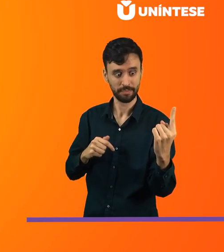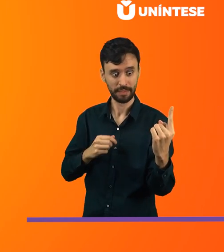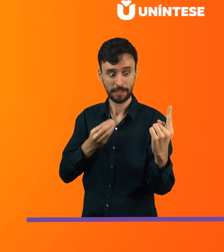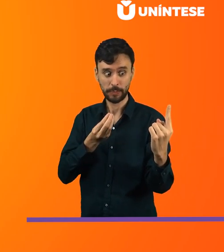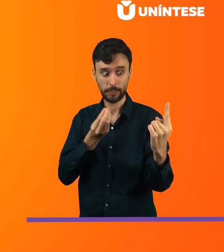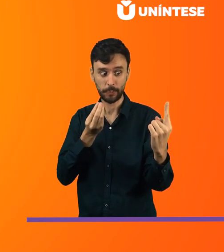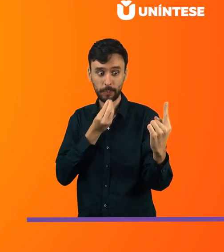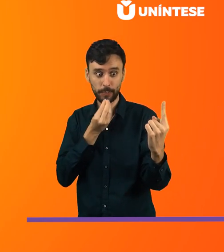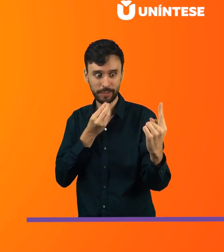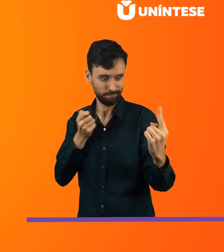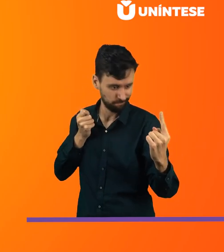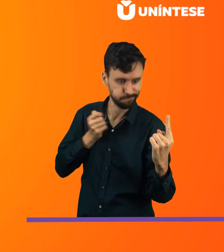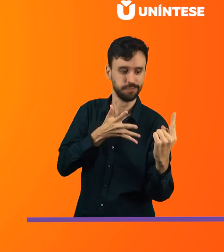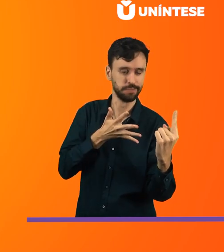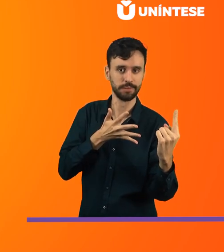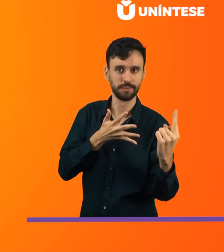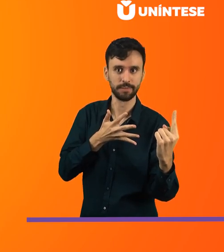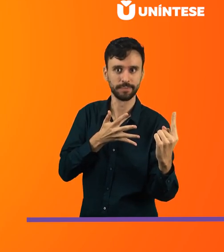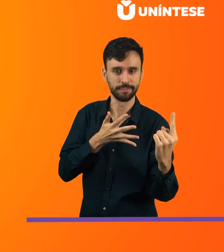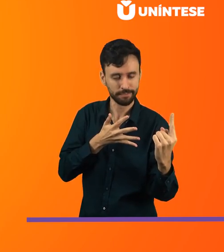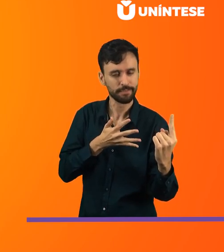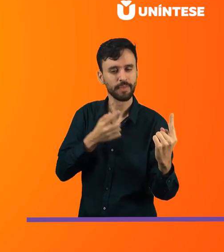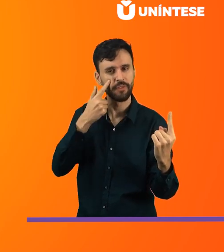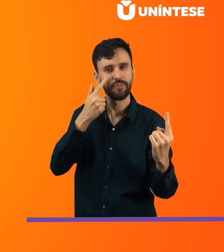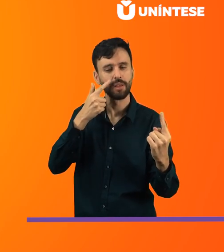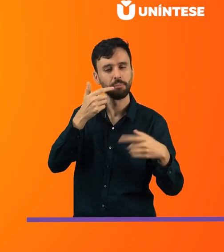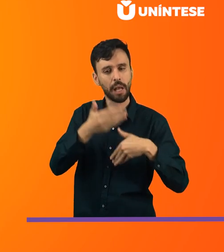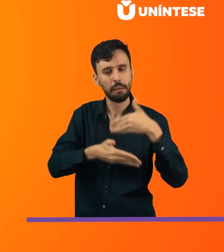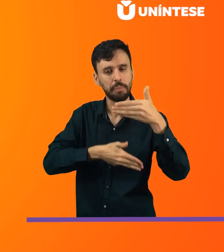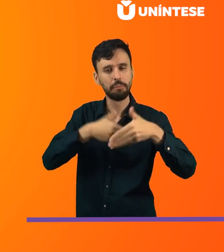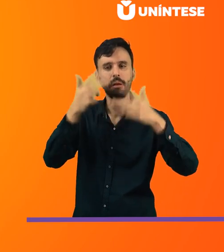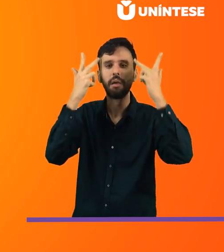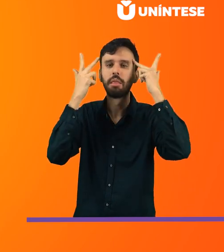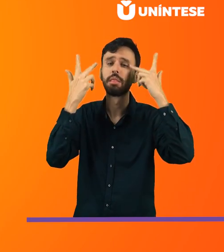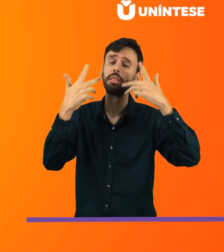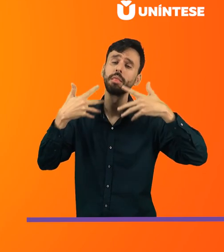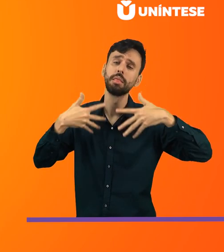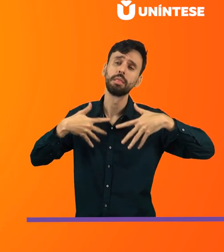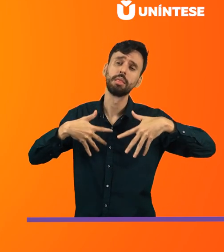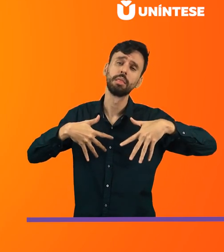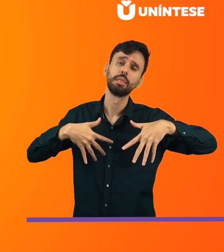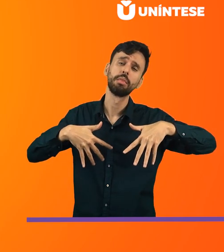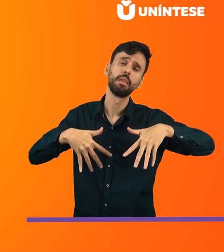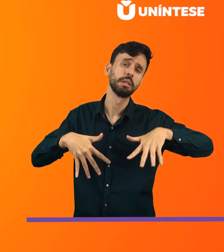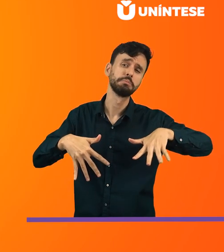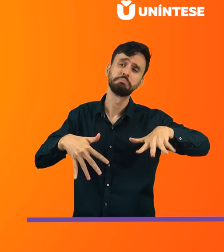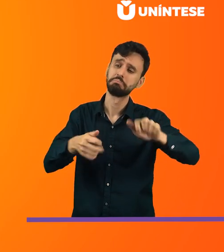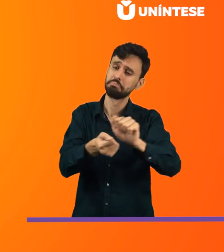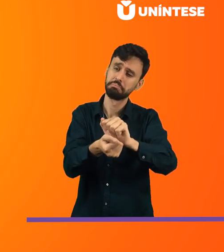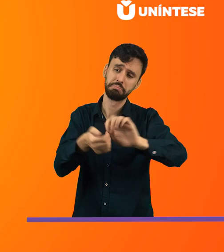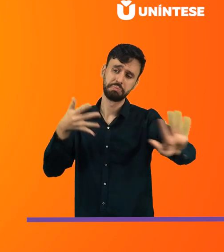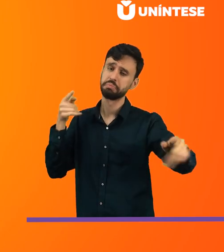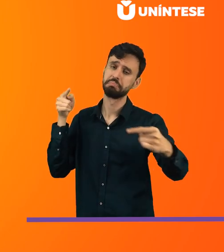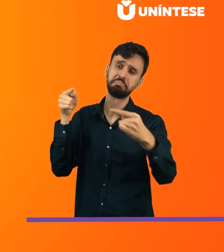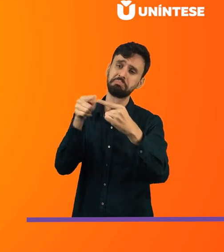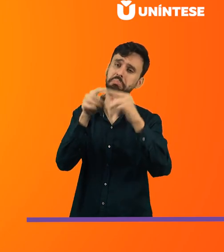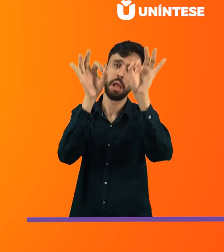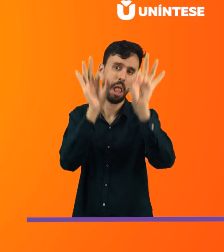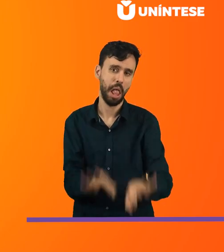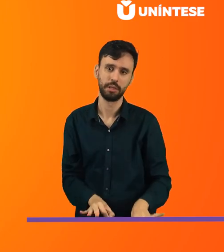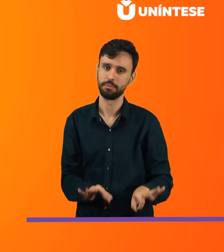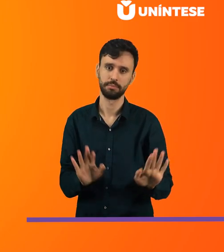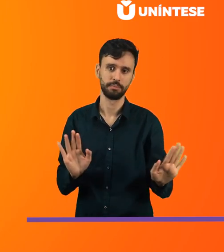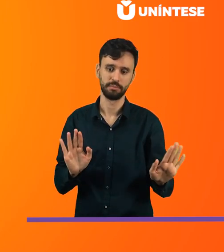alguém que você não conhece, mas que você tem a oportunidade de conversar, sinaliza. Com o tempo, isso vai se tornar tão natural que a sua